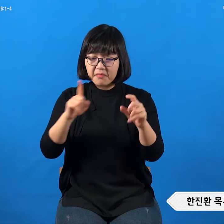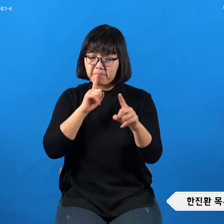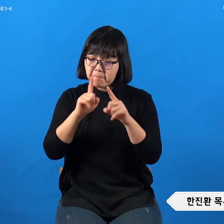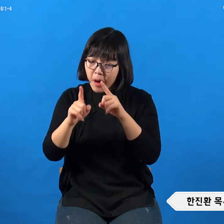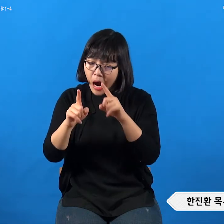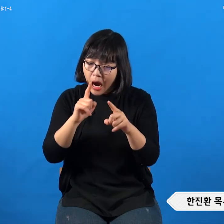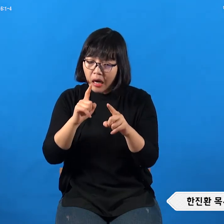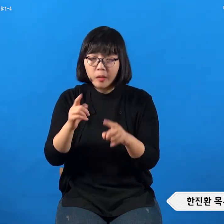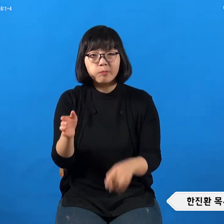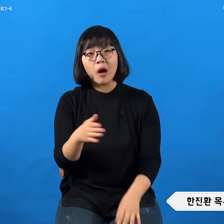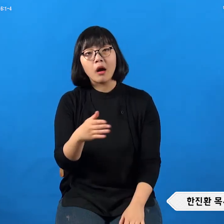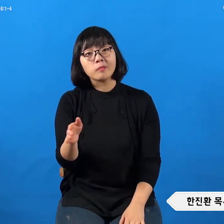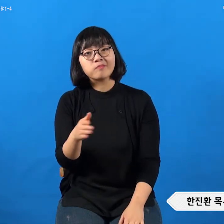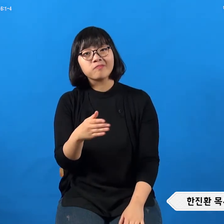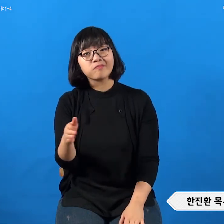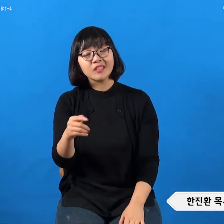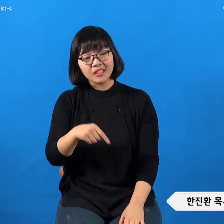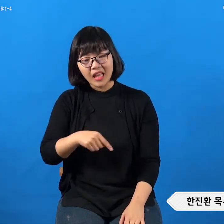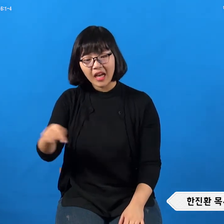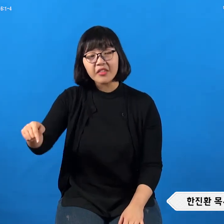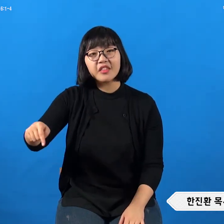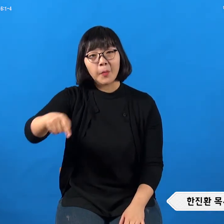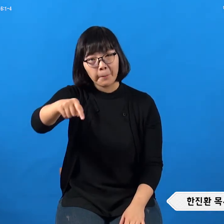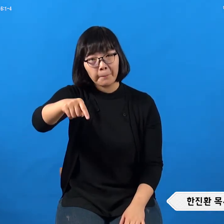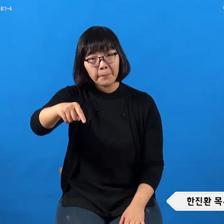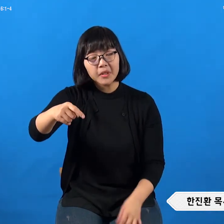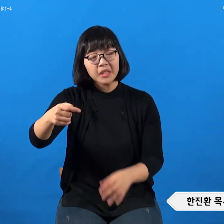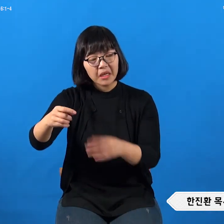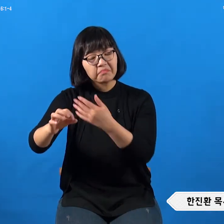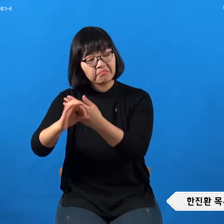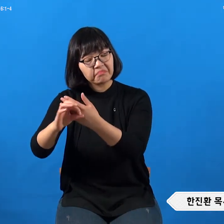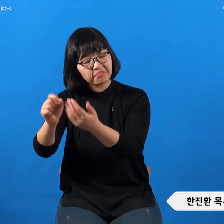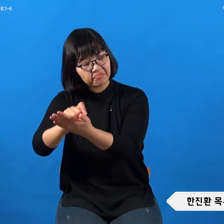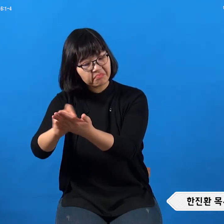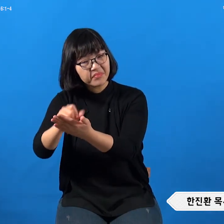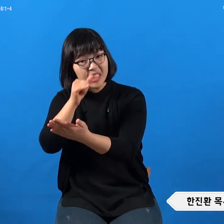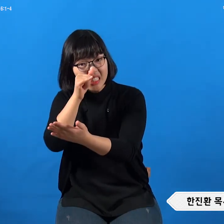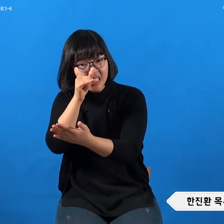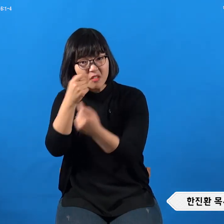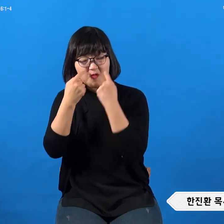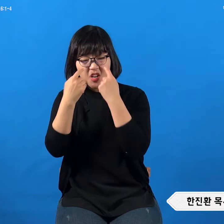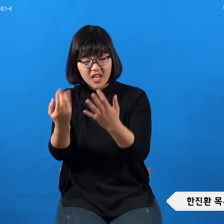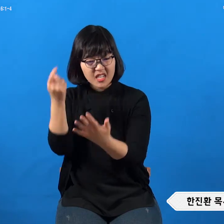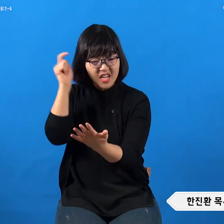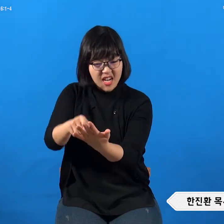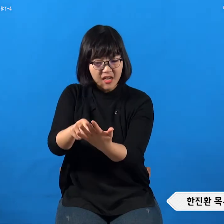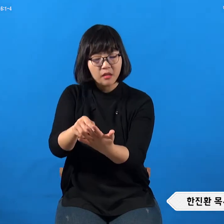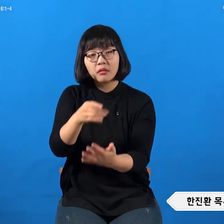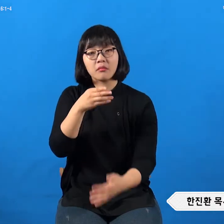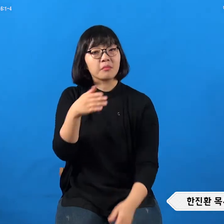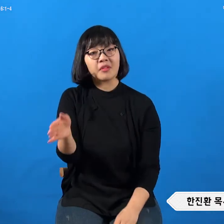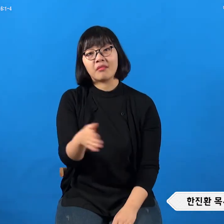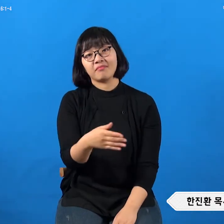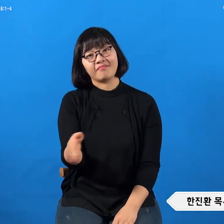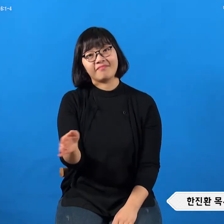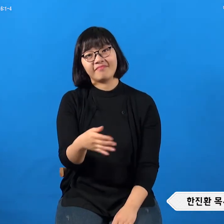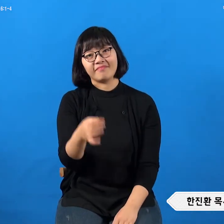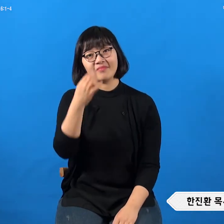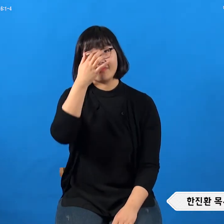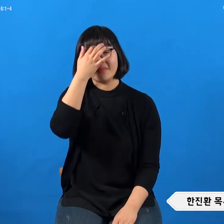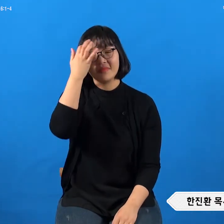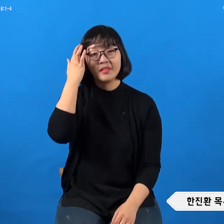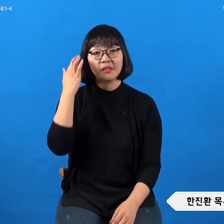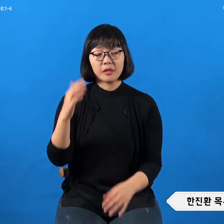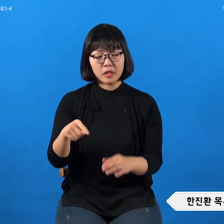11조가 언급이 된 적은 있지만 명시적으로 11조 하라 그런 구절은 없습니다. 왜 없는지